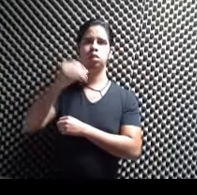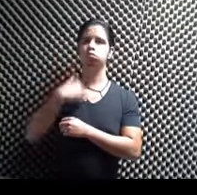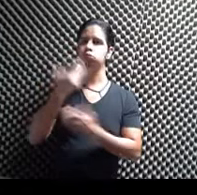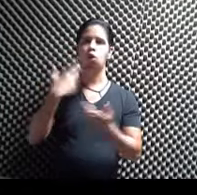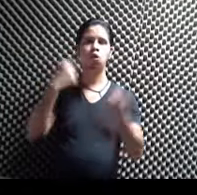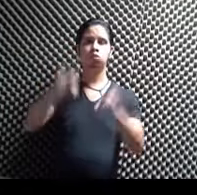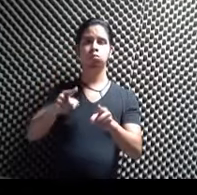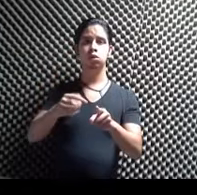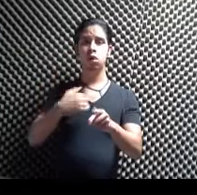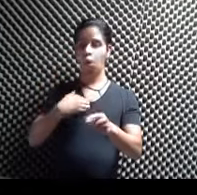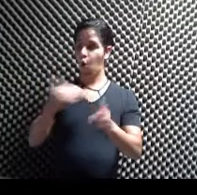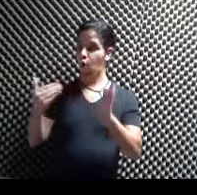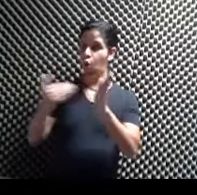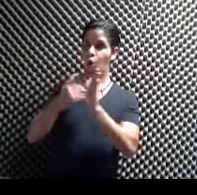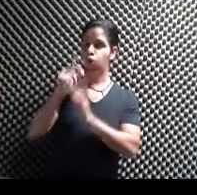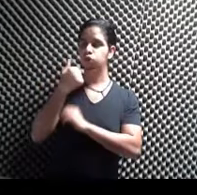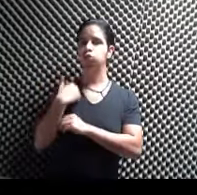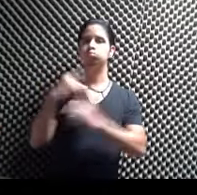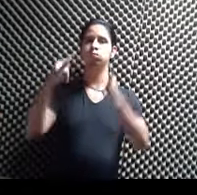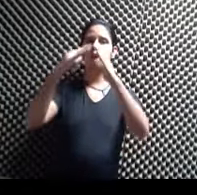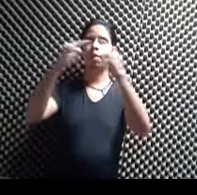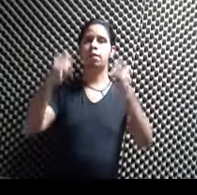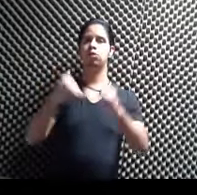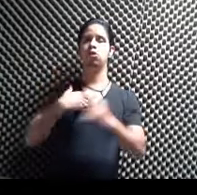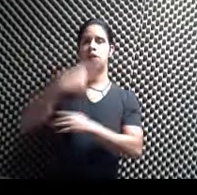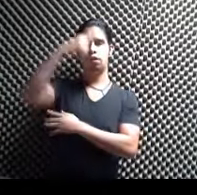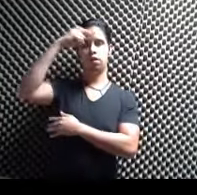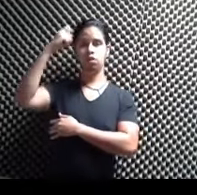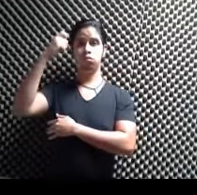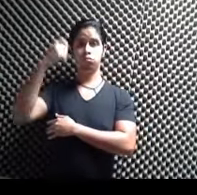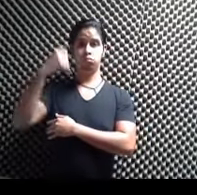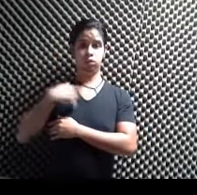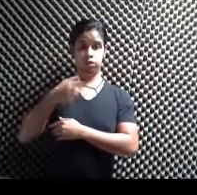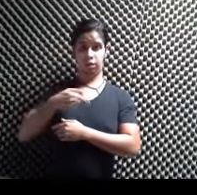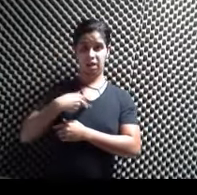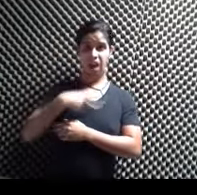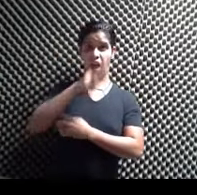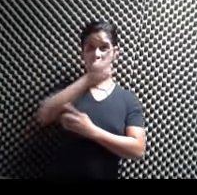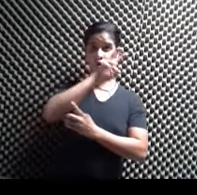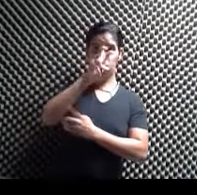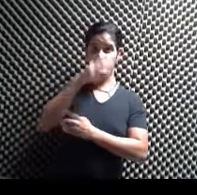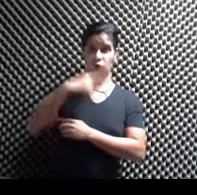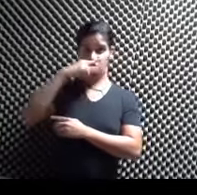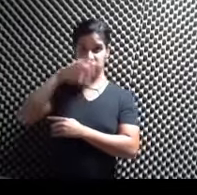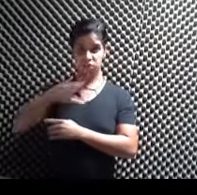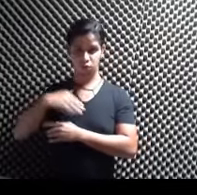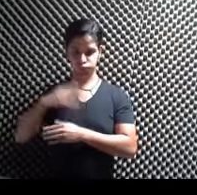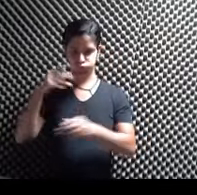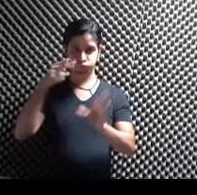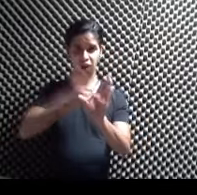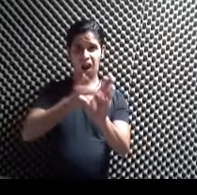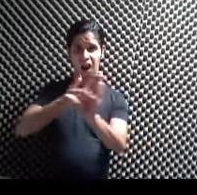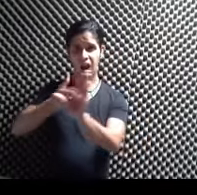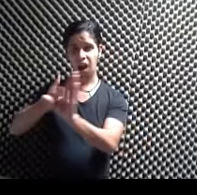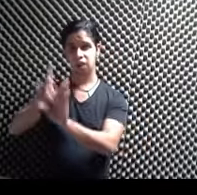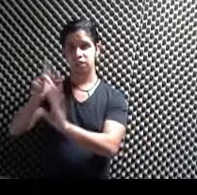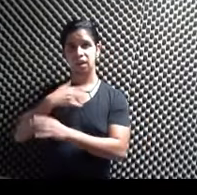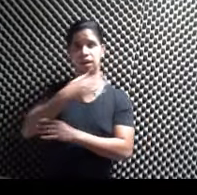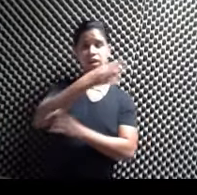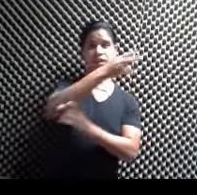otro campamento de verano de artes escénicas y esta vez recibió a más de 200 niños entre las edades de 7 a 17